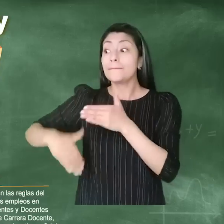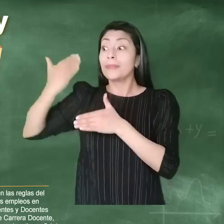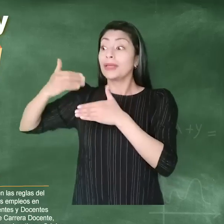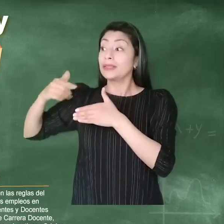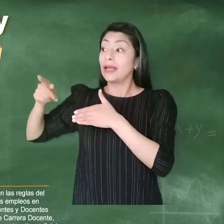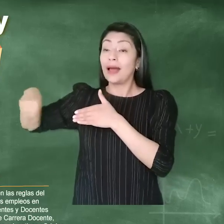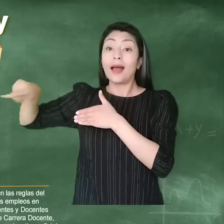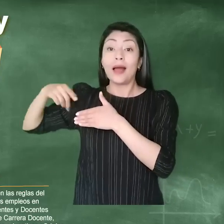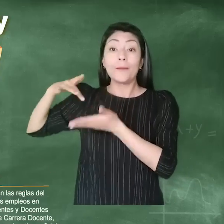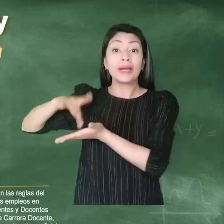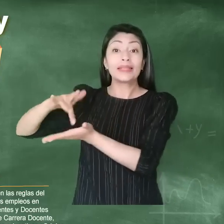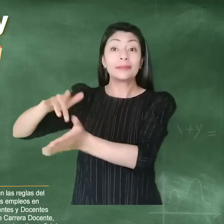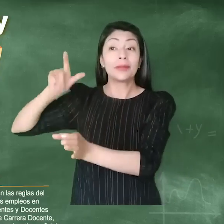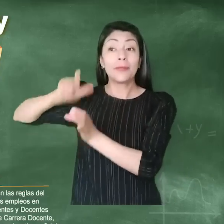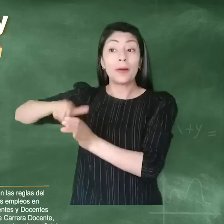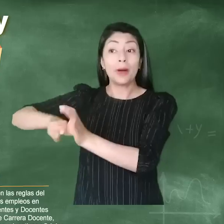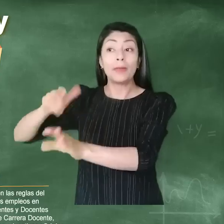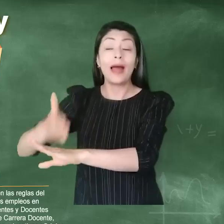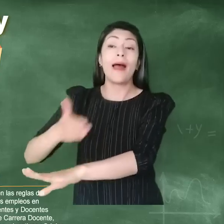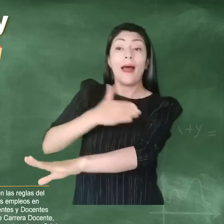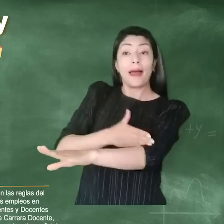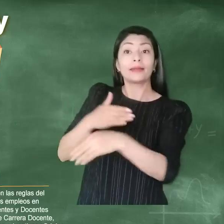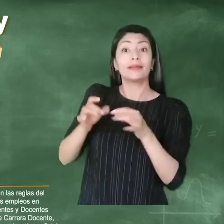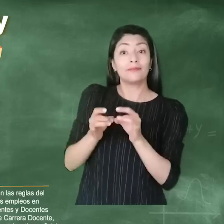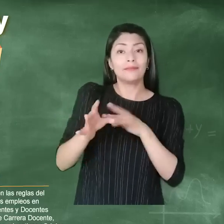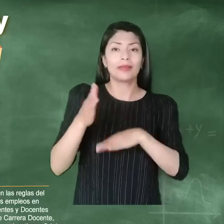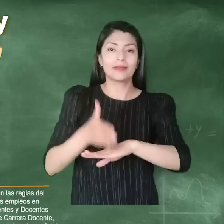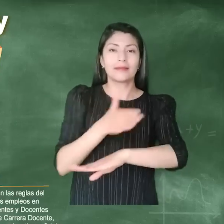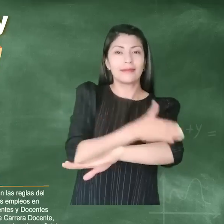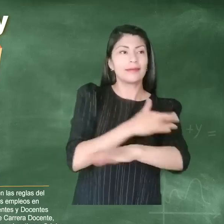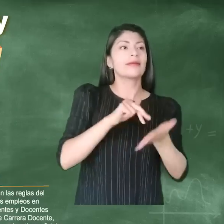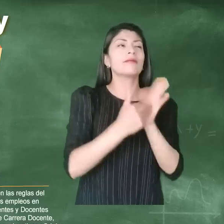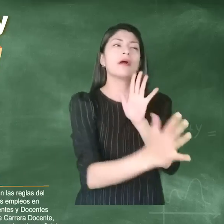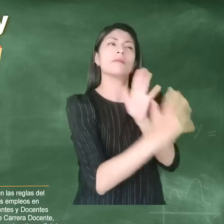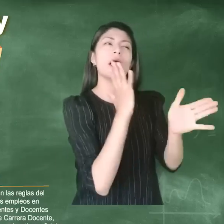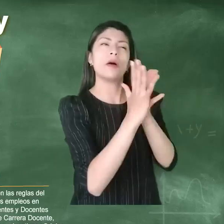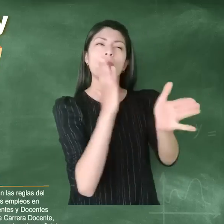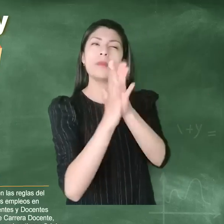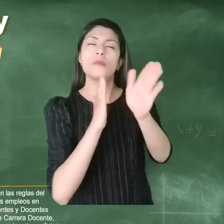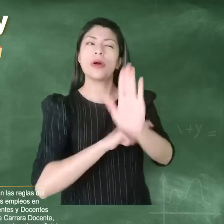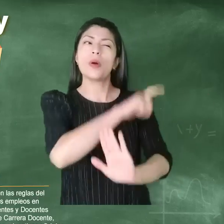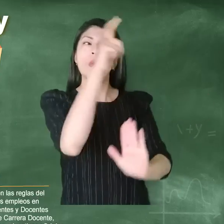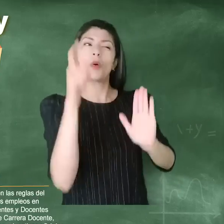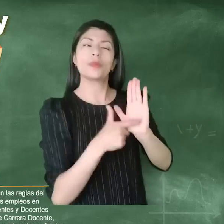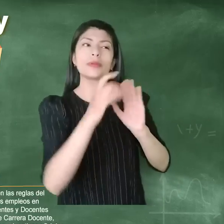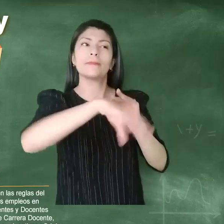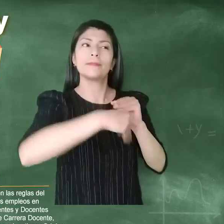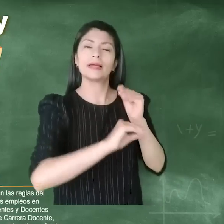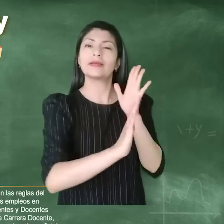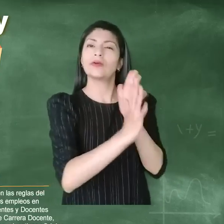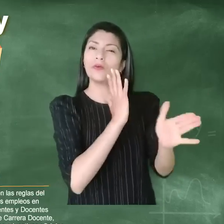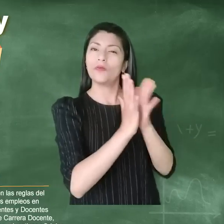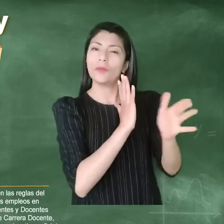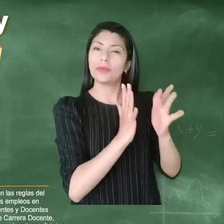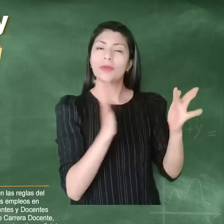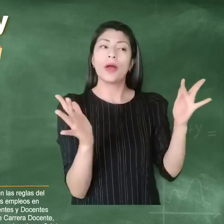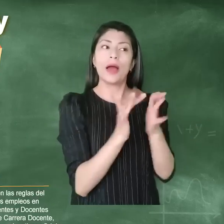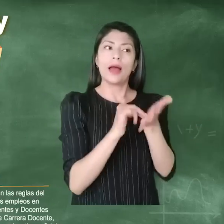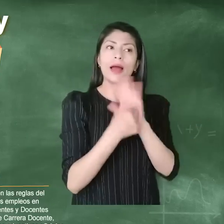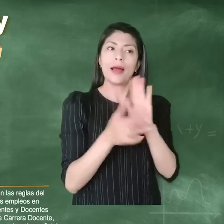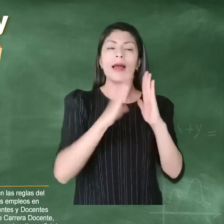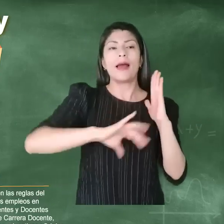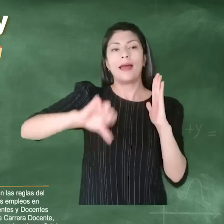etapa de inscripciones, los cuales no modifiquen la cantidad de empleos o de vacantes reportadas, ni ninguna